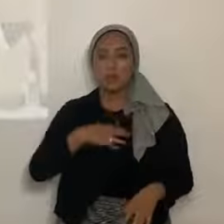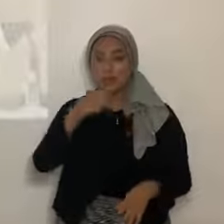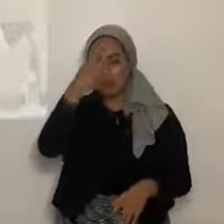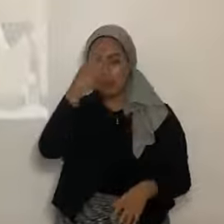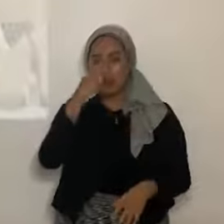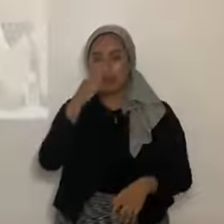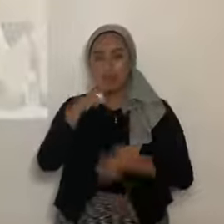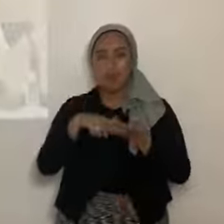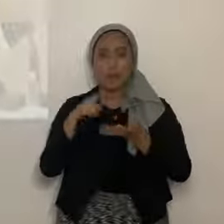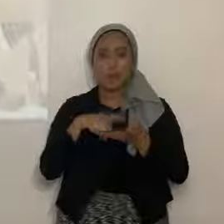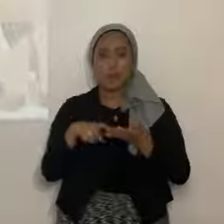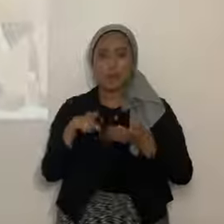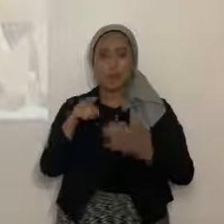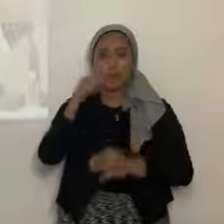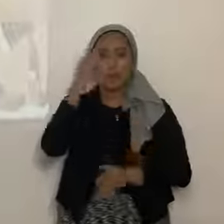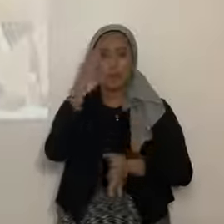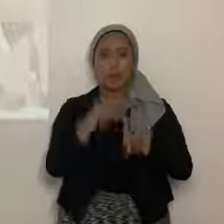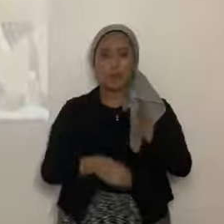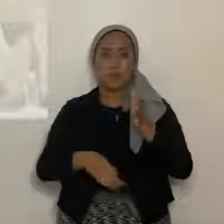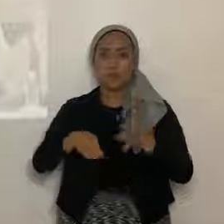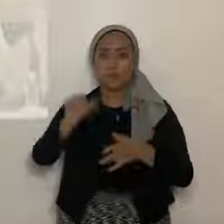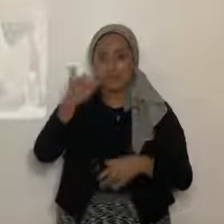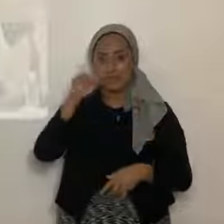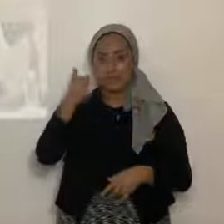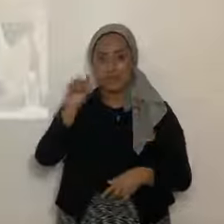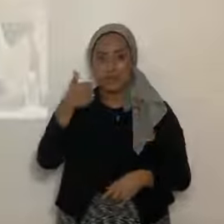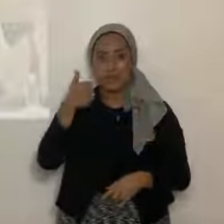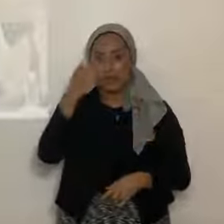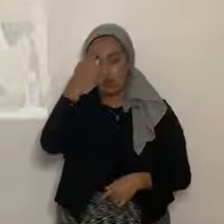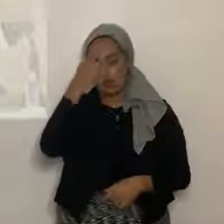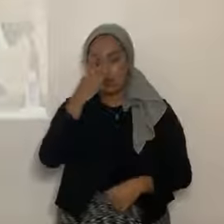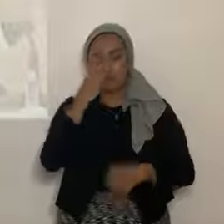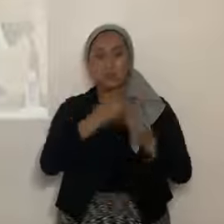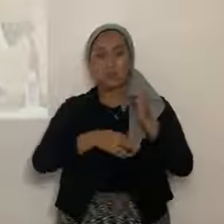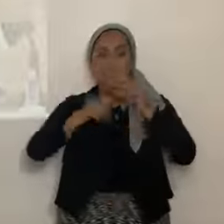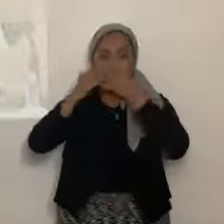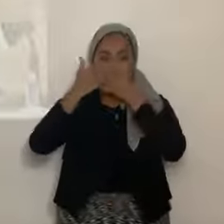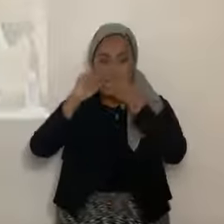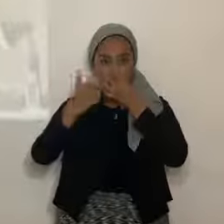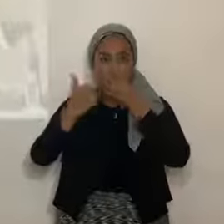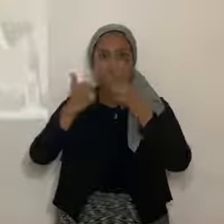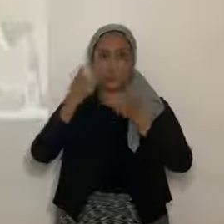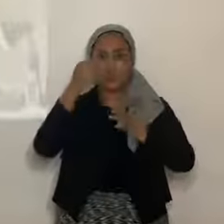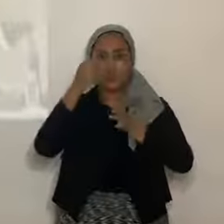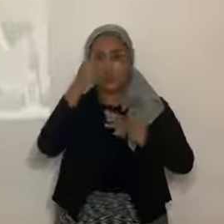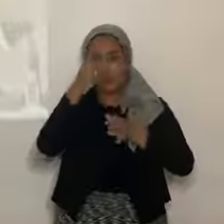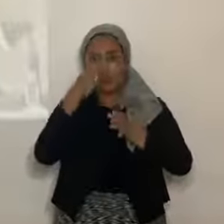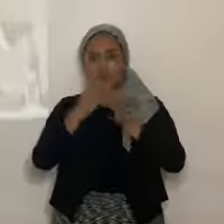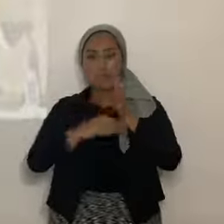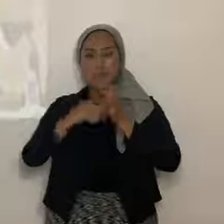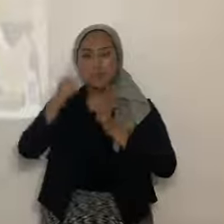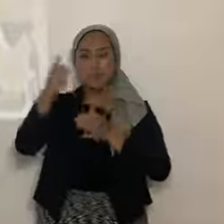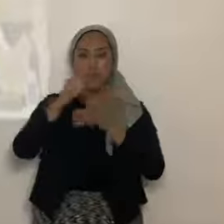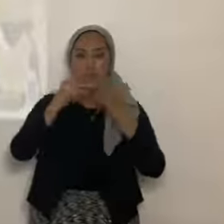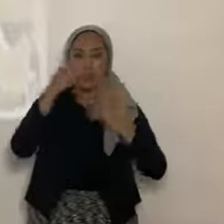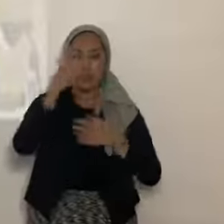Romanos en el capítulo 10. Vamos a Romanos 10, Romanos 10, verso 17.